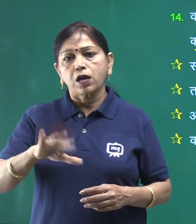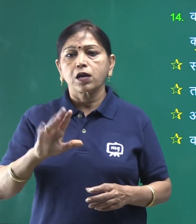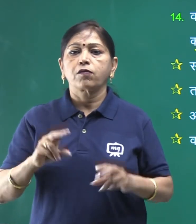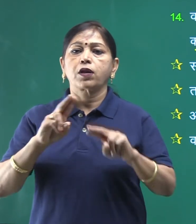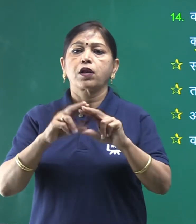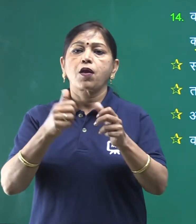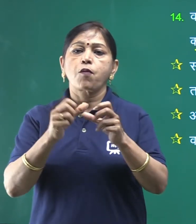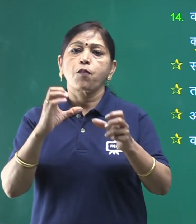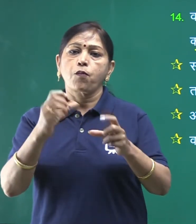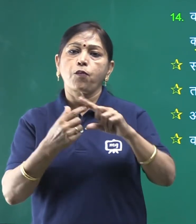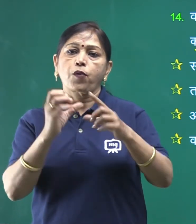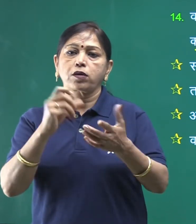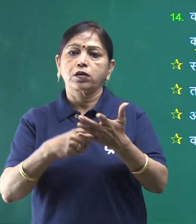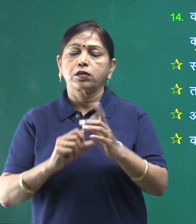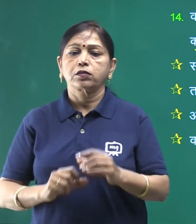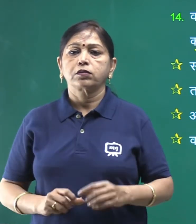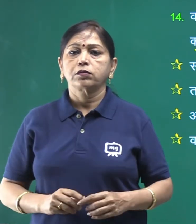कारक,